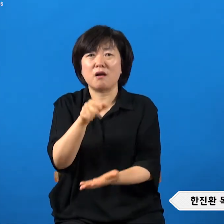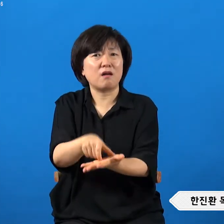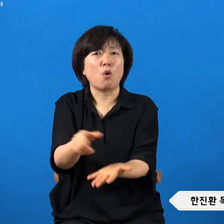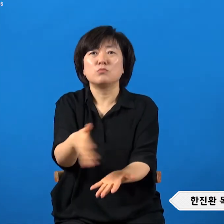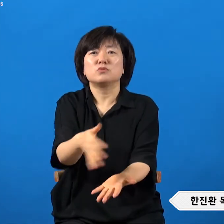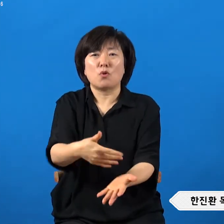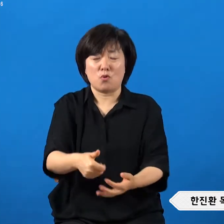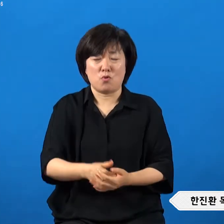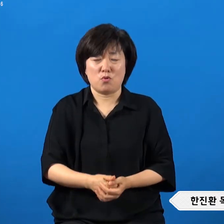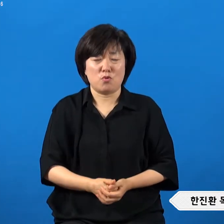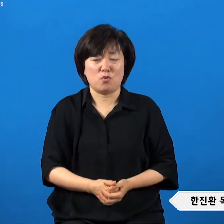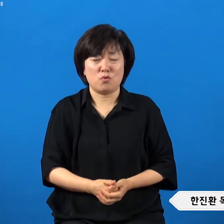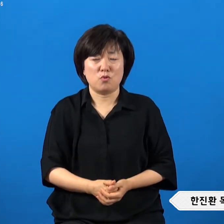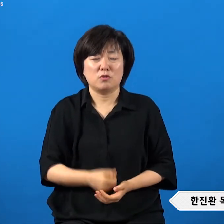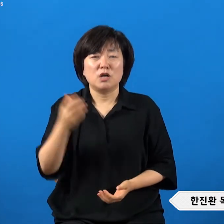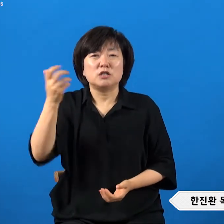아닙니다.